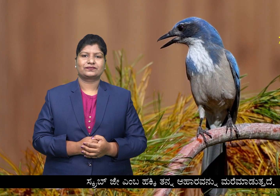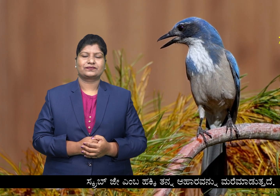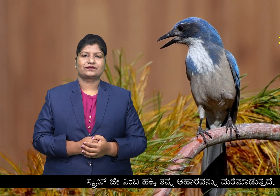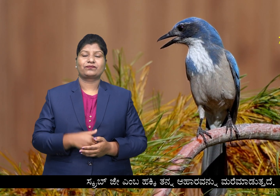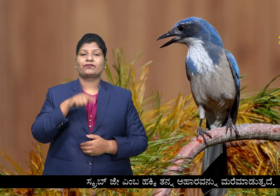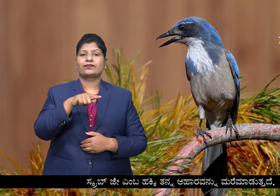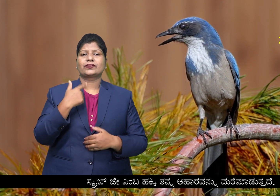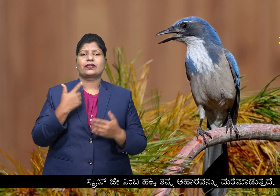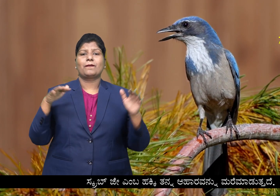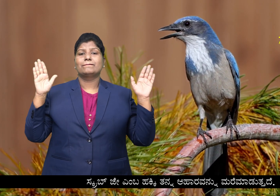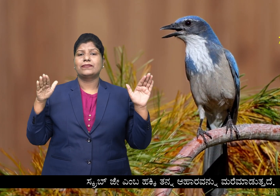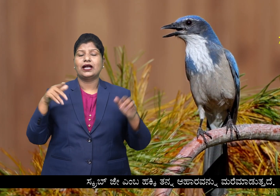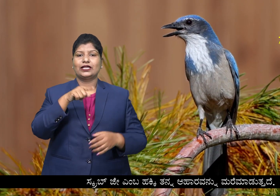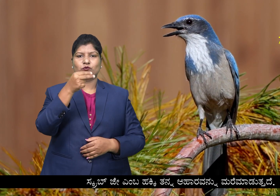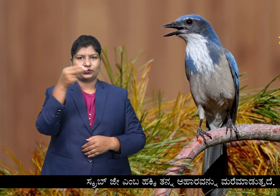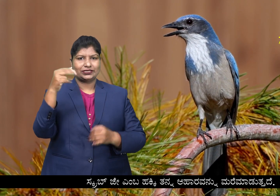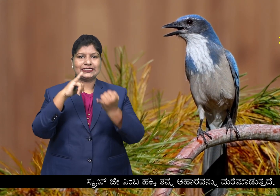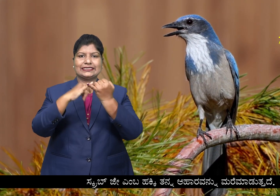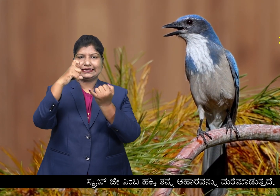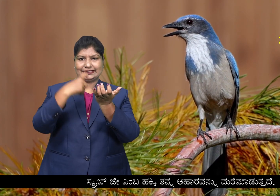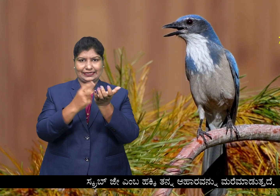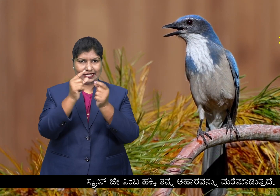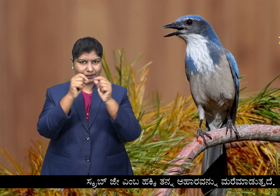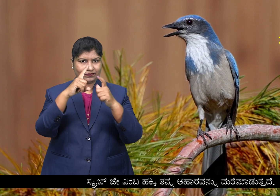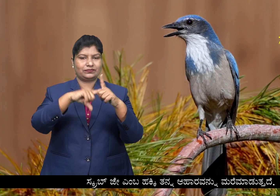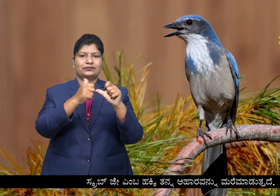ಸ್ಕ್ರಬ್ಜೆ ಎಂಬ ಹಕ್ಕಿ ತನ್ನ ಆಹಾರವನ್ನ ಮರೆ ಮಾಡುತ್ತದೆ.